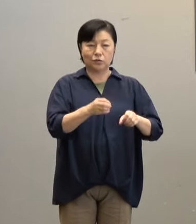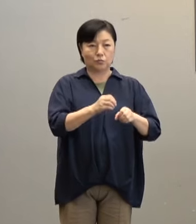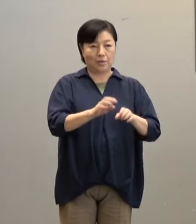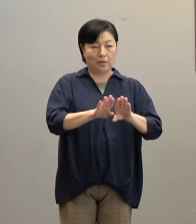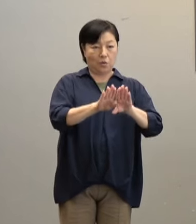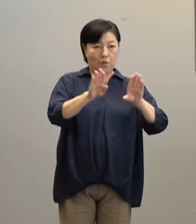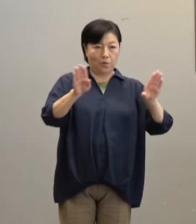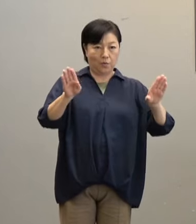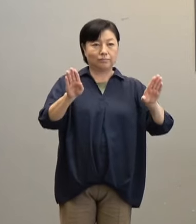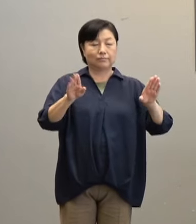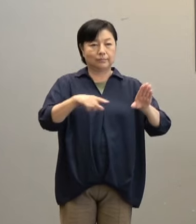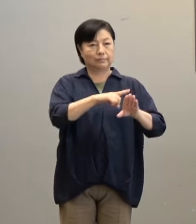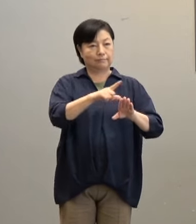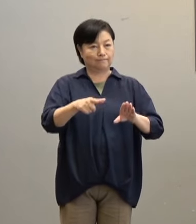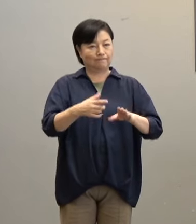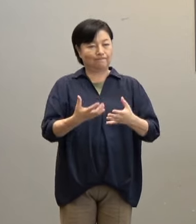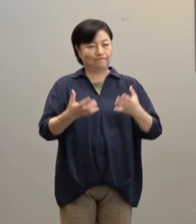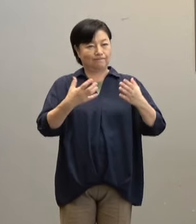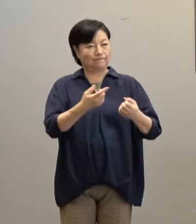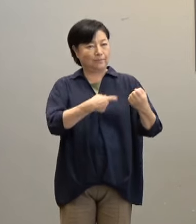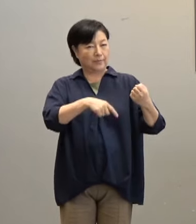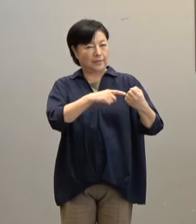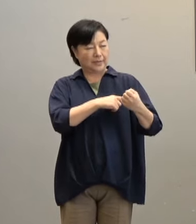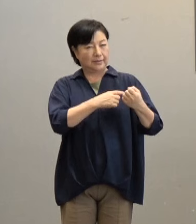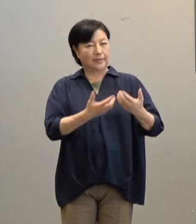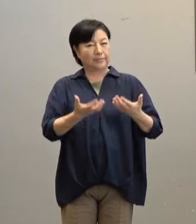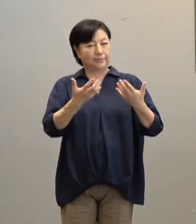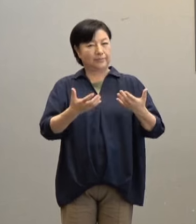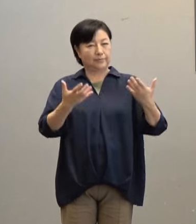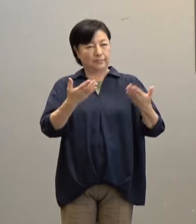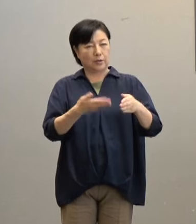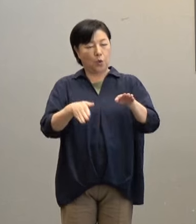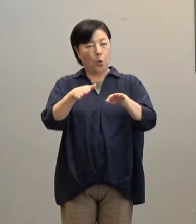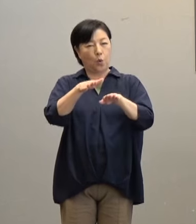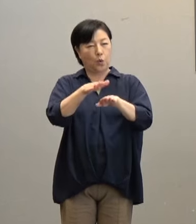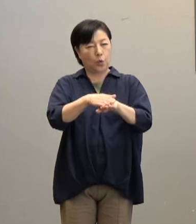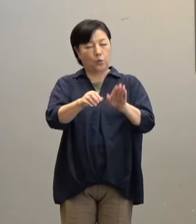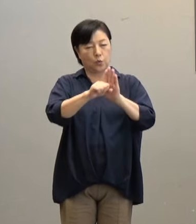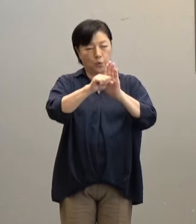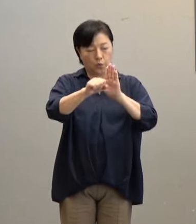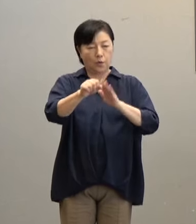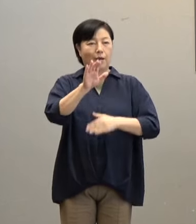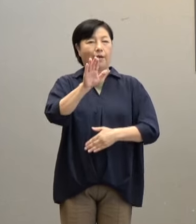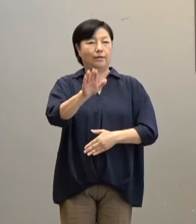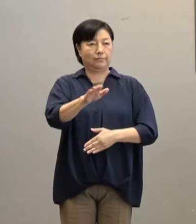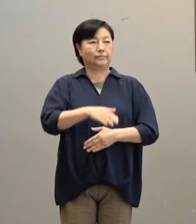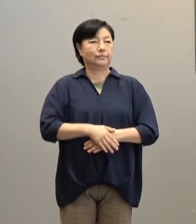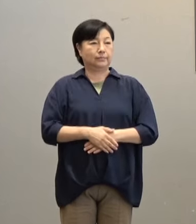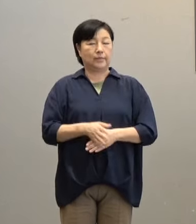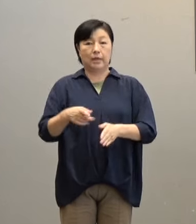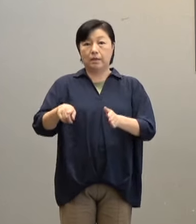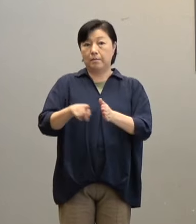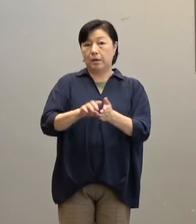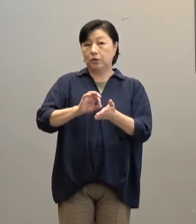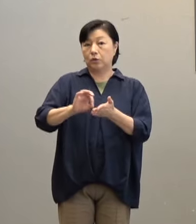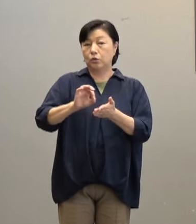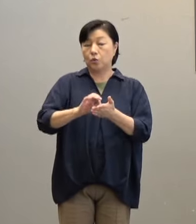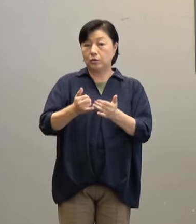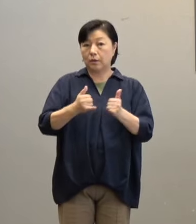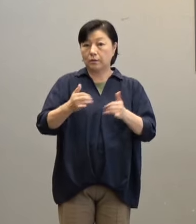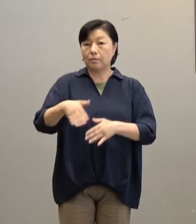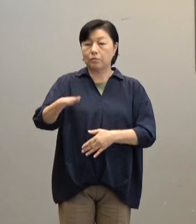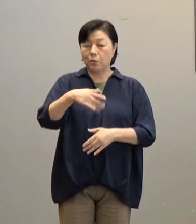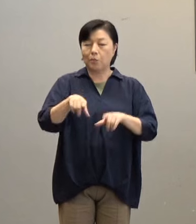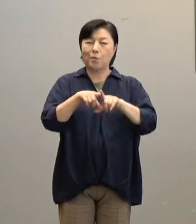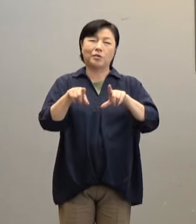より地域の活力やさらなるにぎわいの創出などの相乗効果が生まれることを期待をしております。今まで利用いただいていた方はも